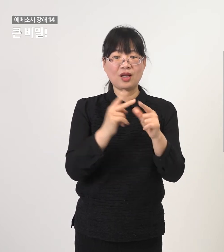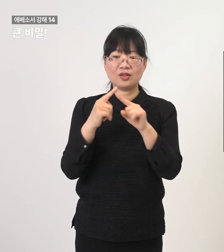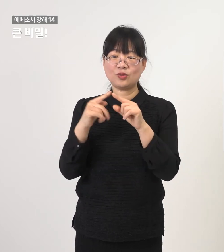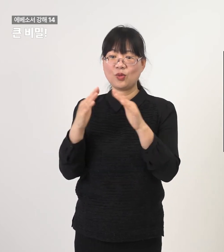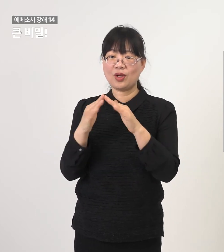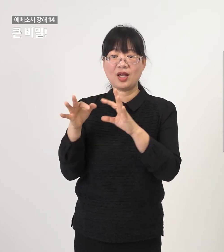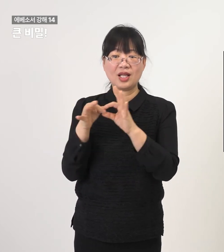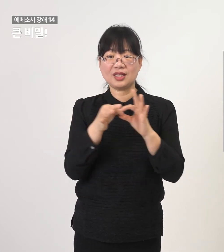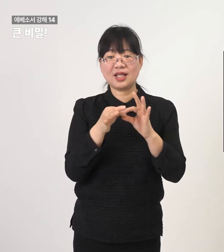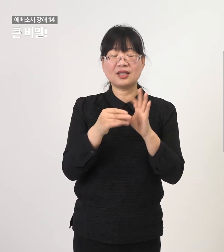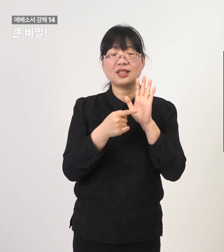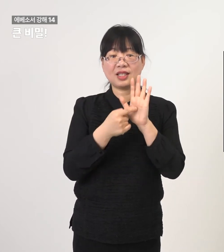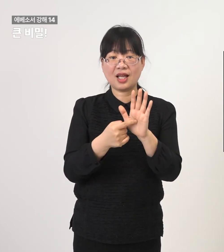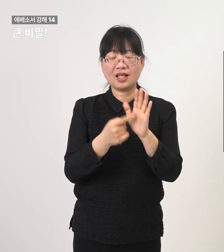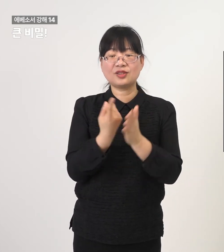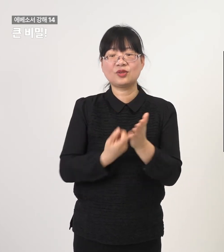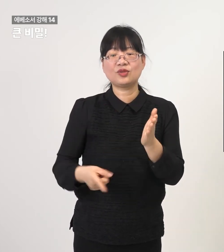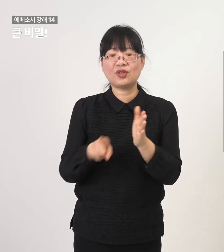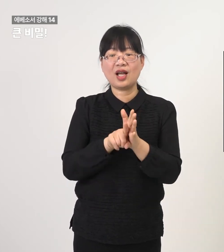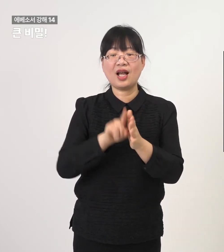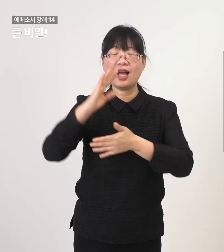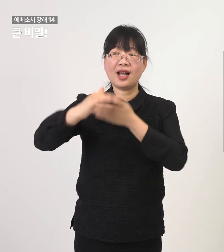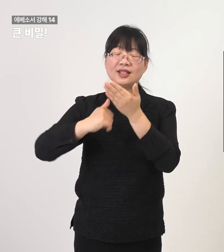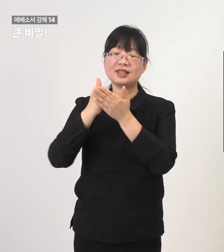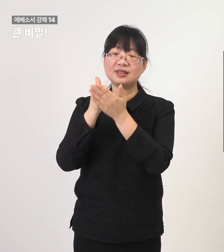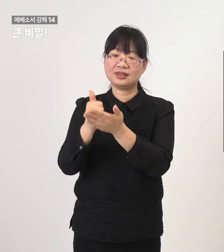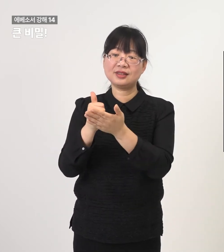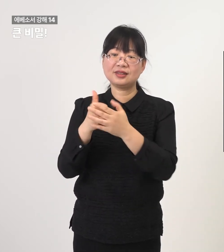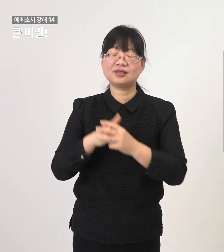교회의 관계를 드러내기 위한 하나님의